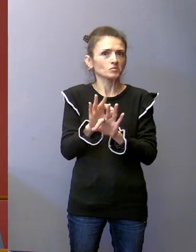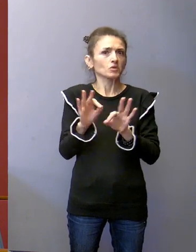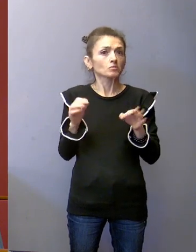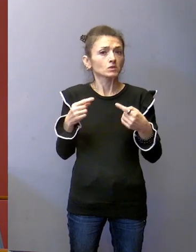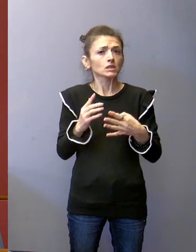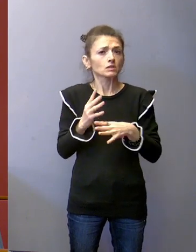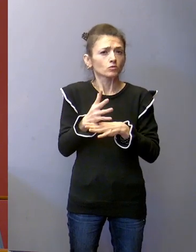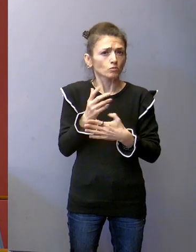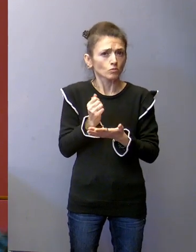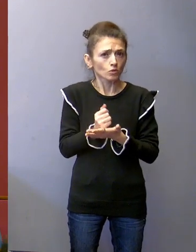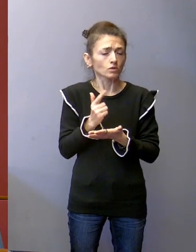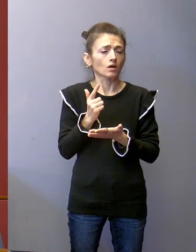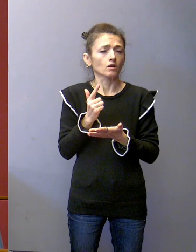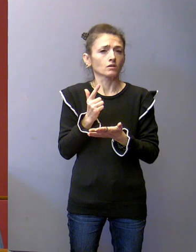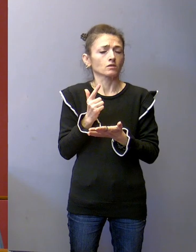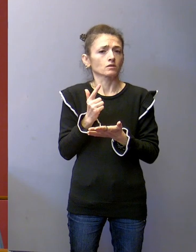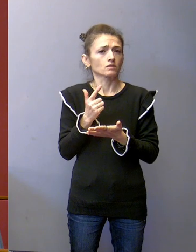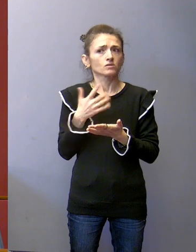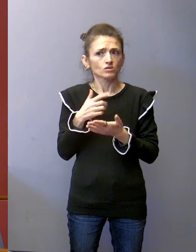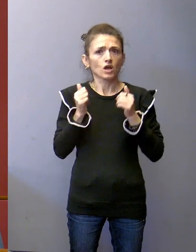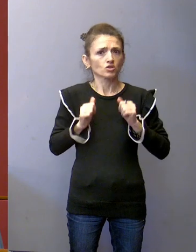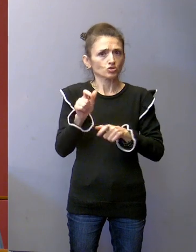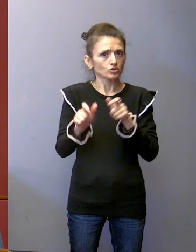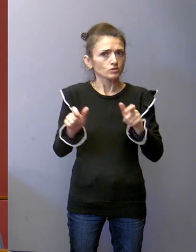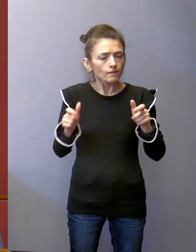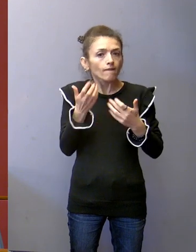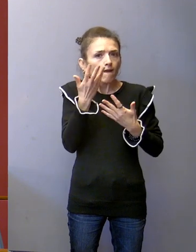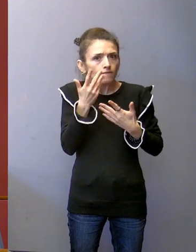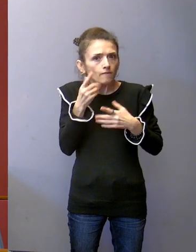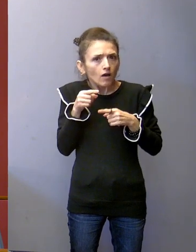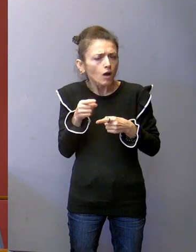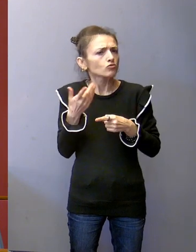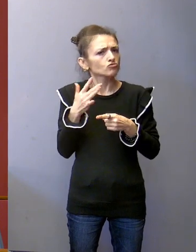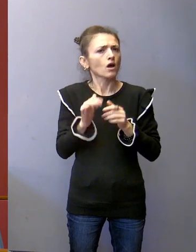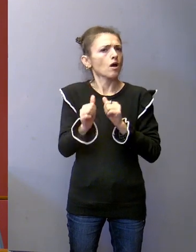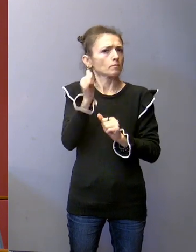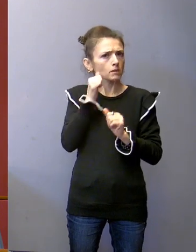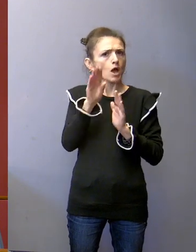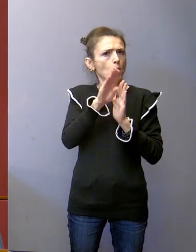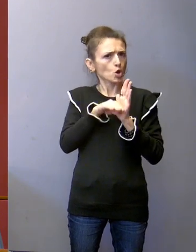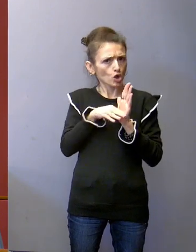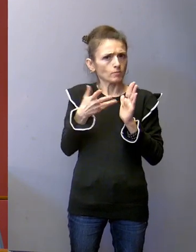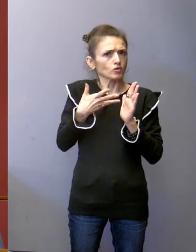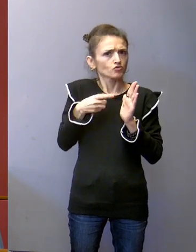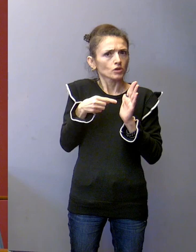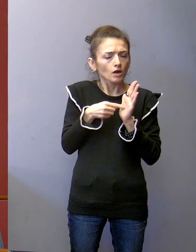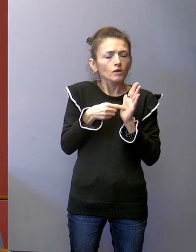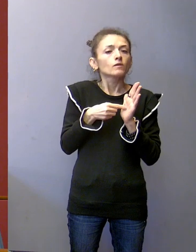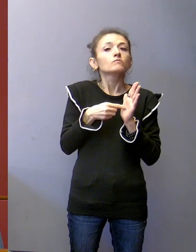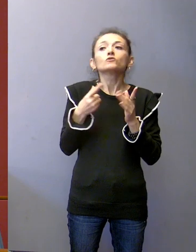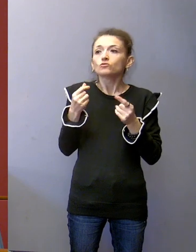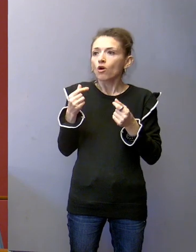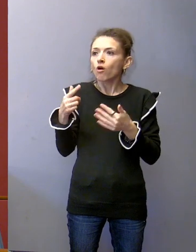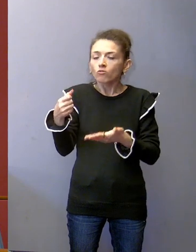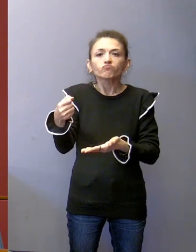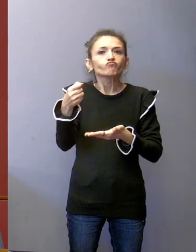importante sentito È richiesto dai cittadini ma che era in programmazione si sono avute quelle che sono le disponibilità